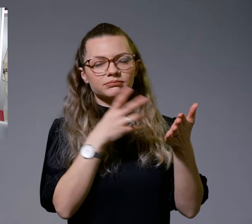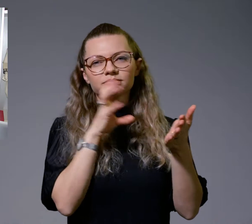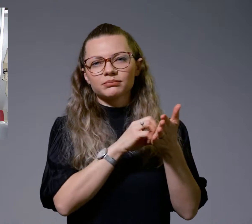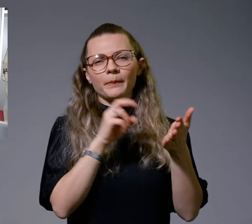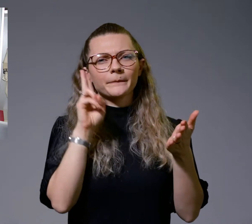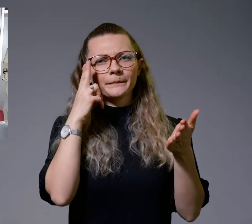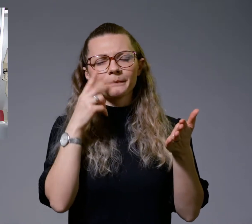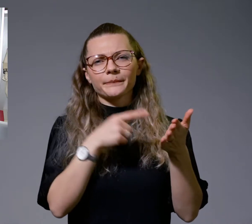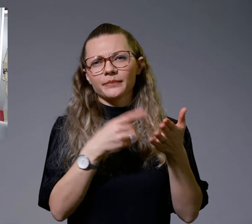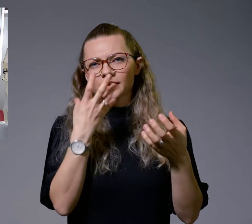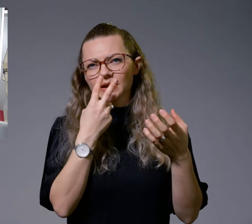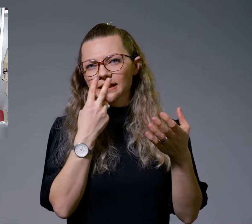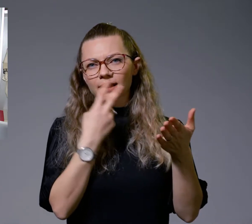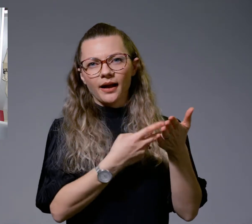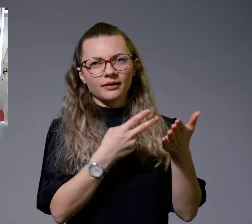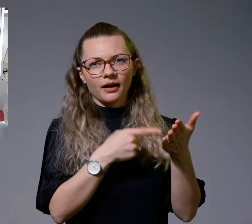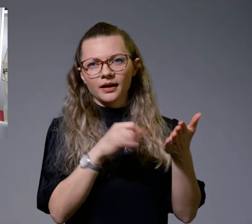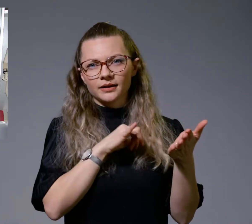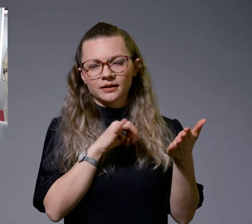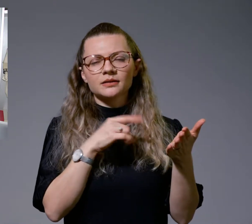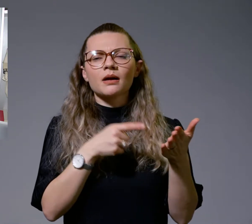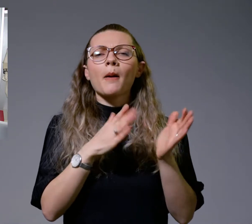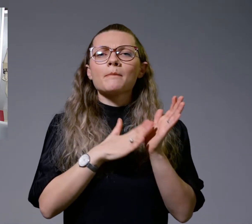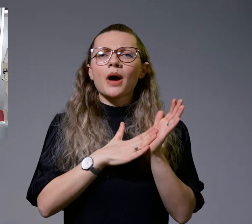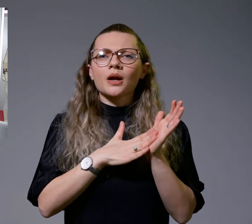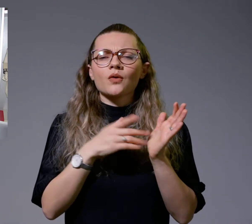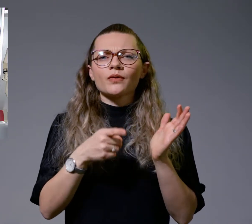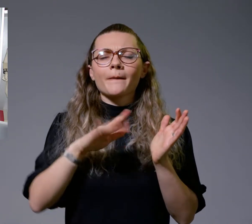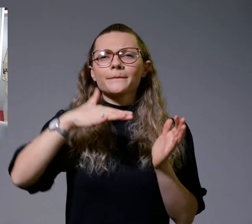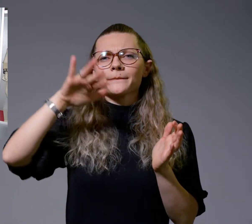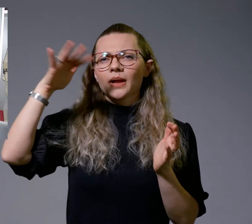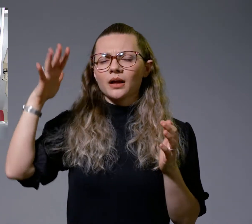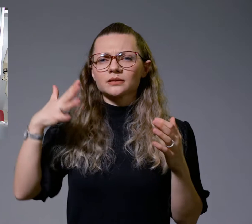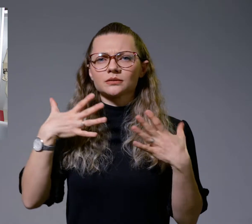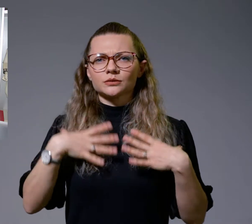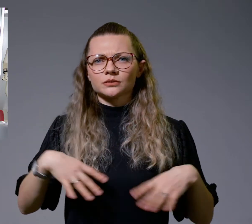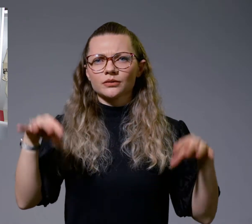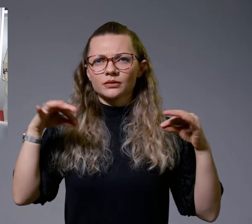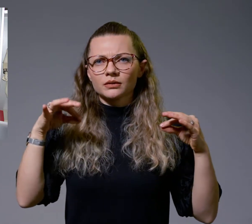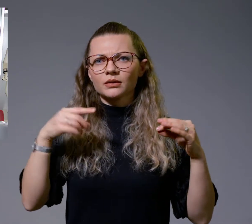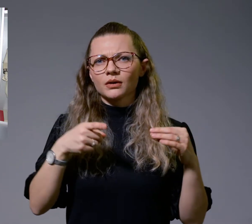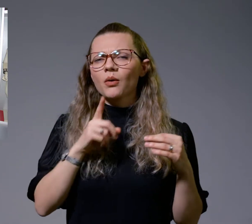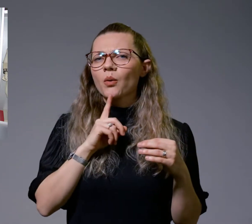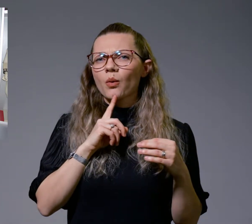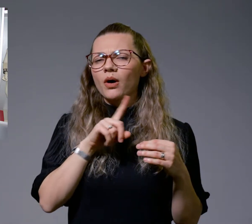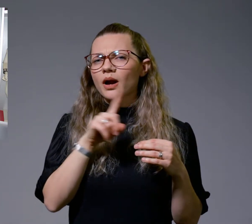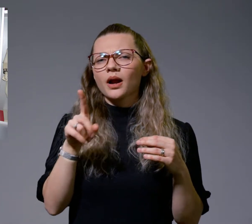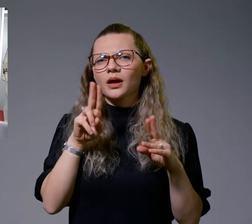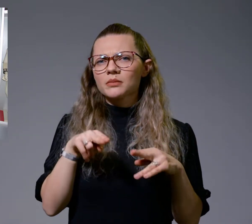Во основа, Мариовската е планинско-сточарска носија, во која не постои строга поделба